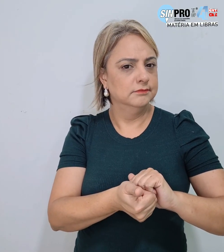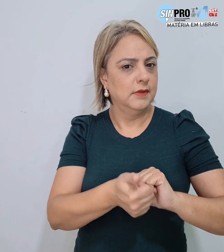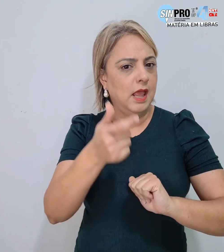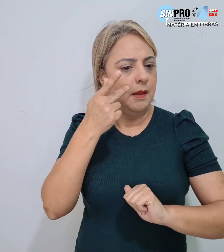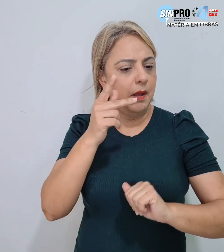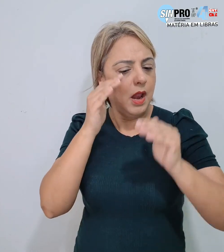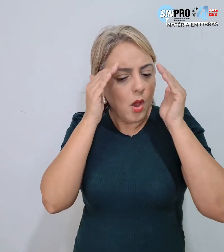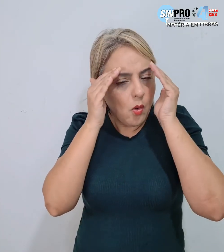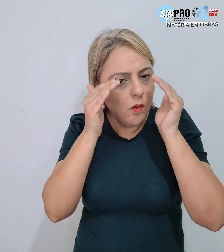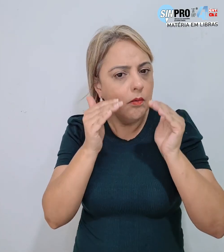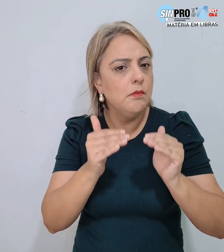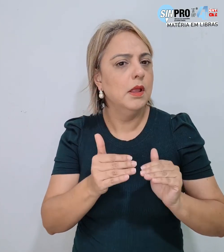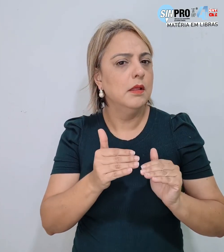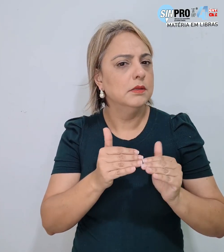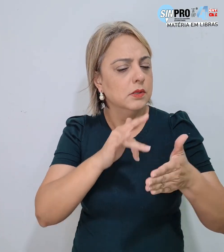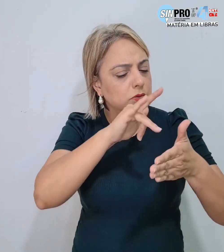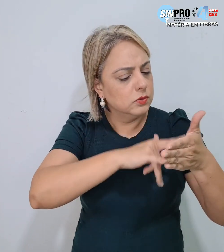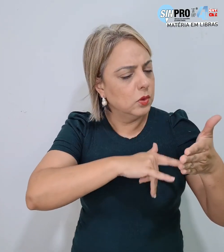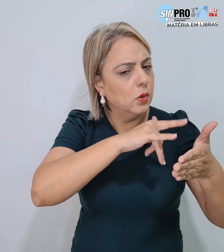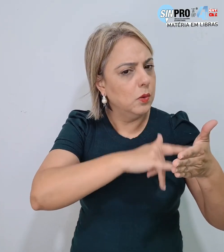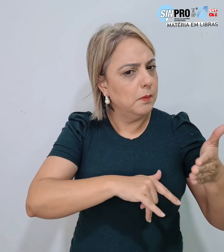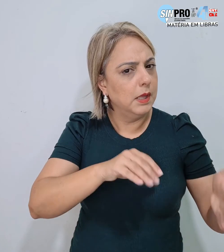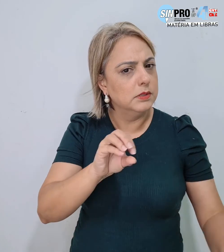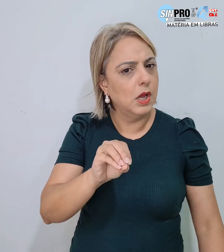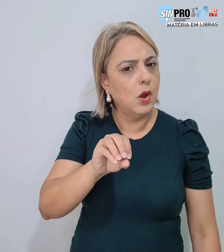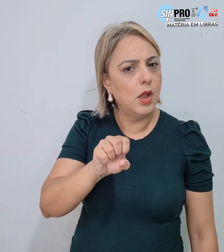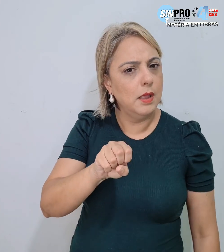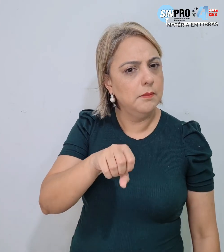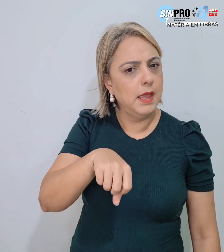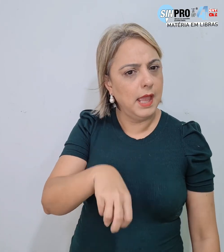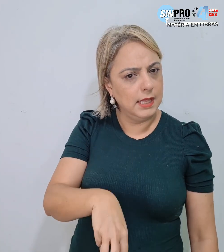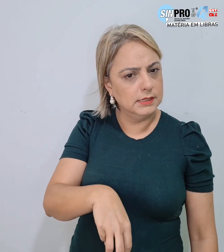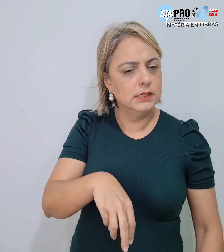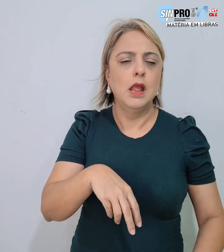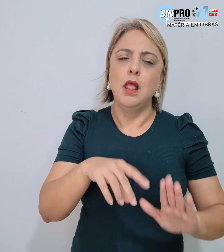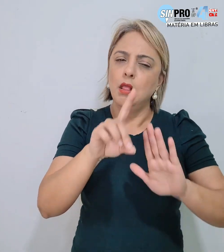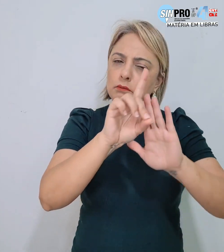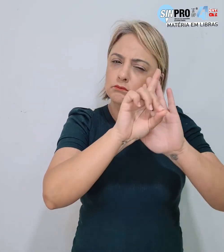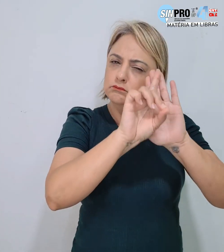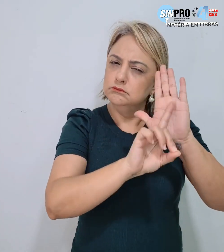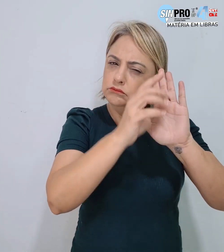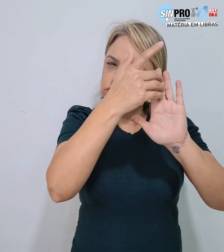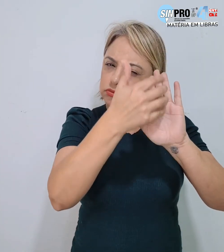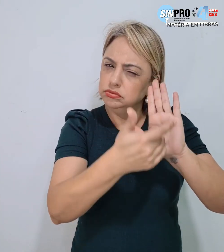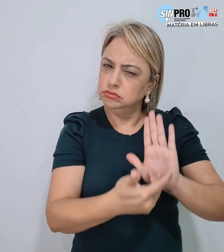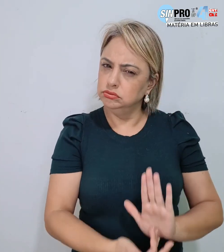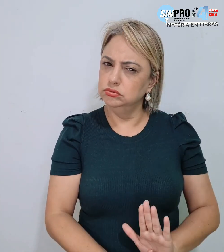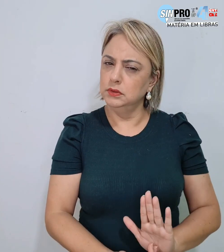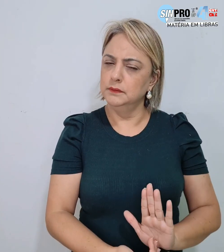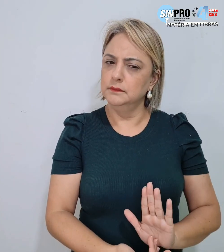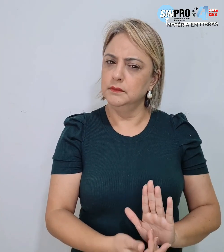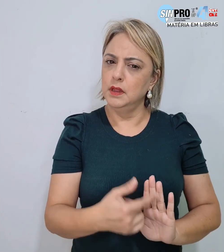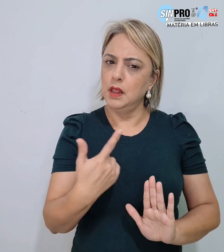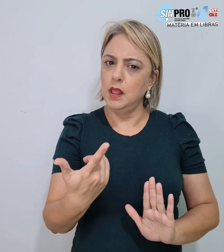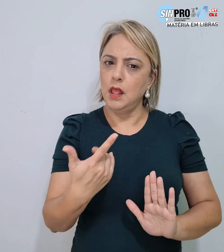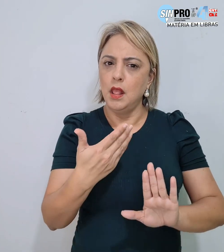e para obedecer os protocolos e bem definidos e de